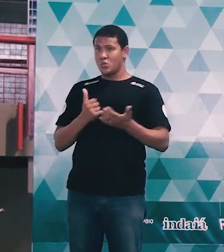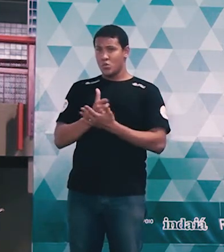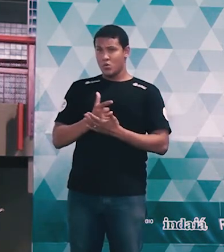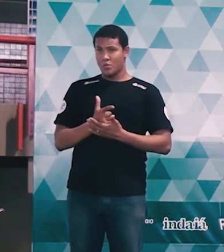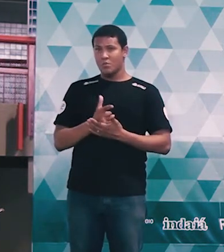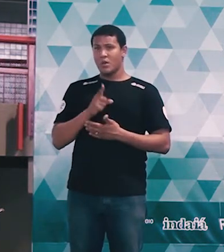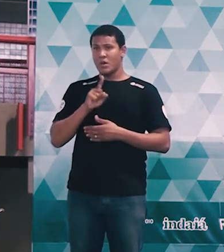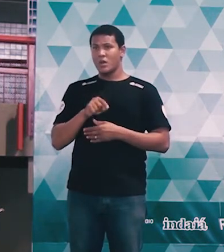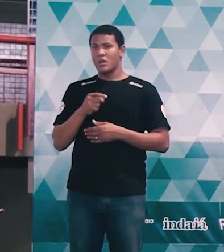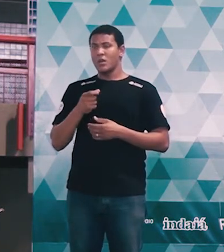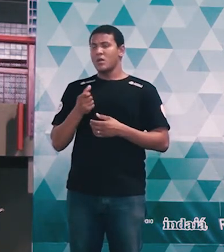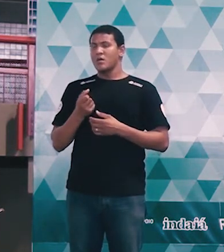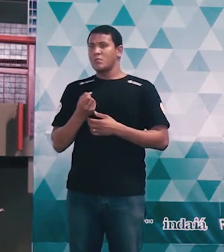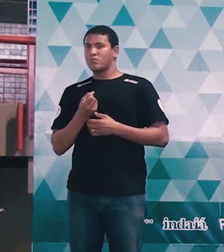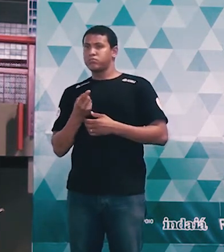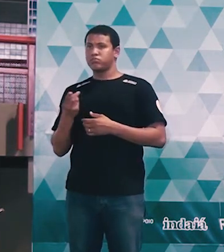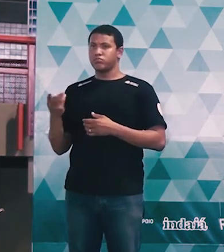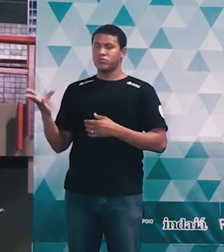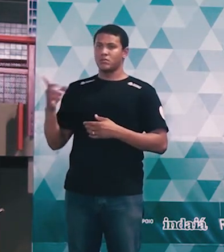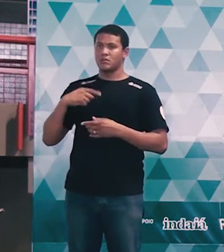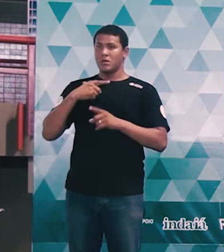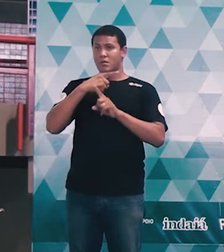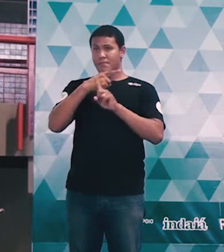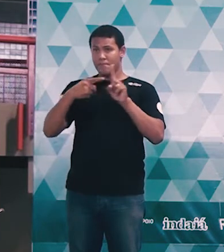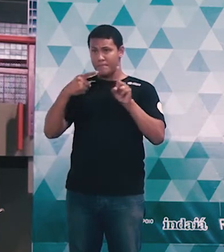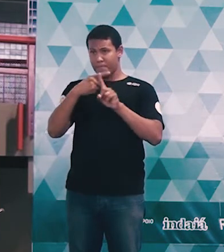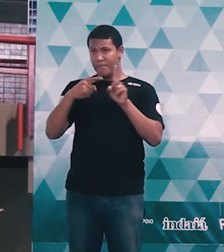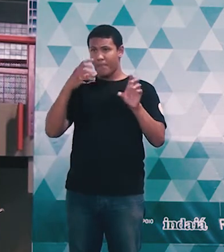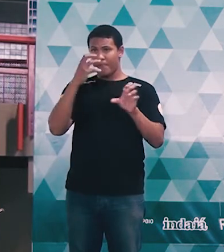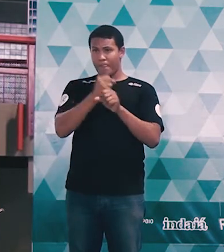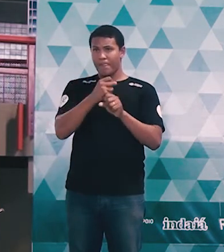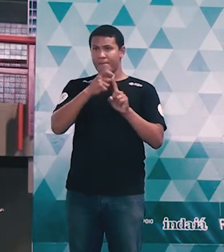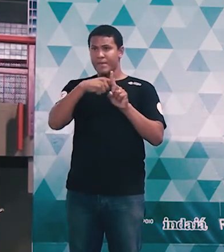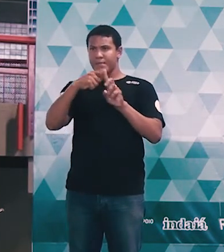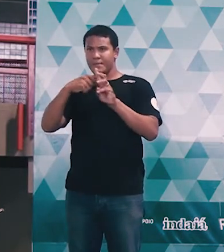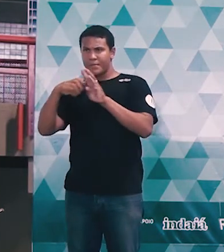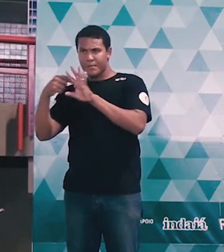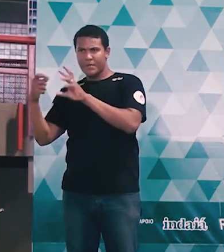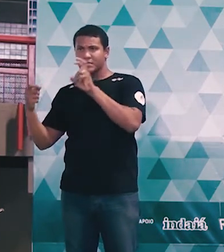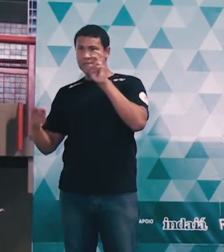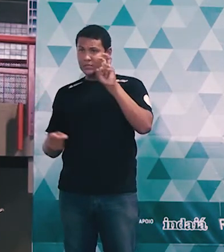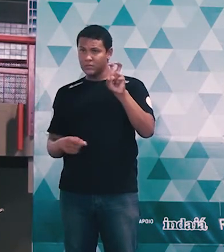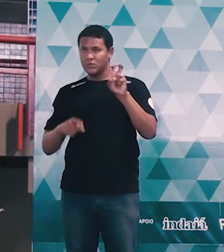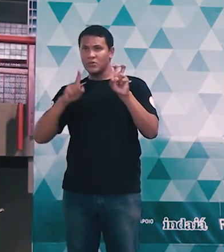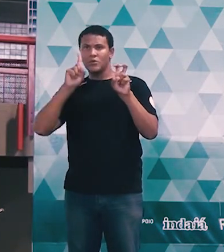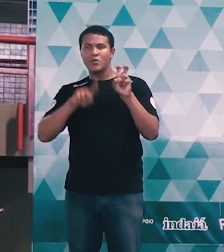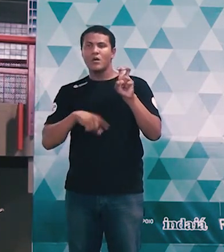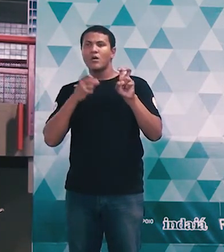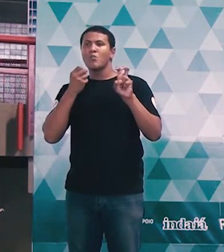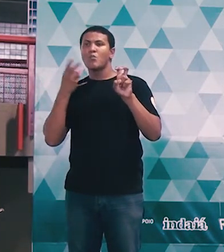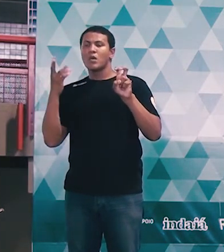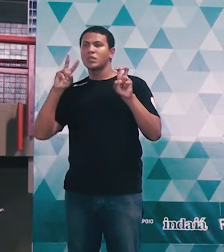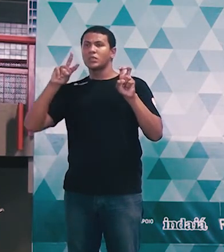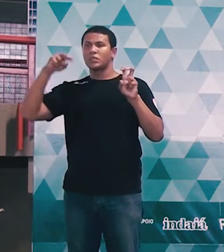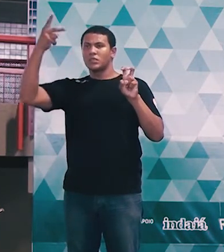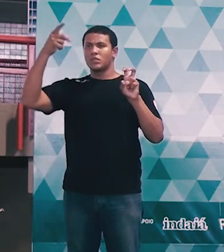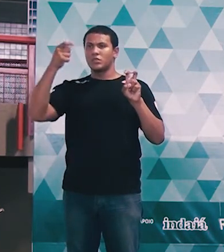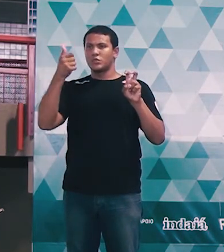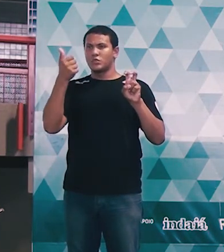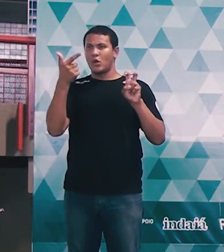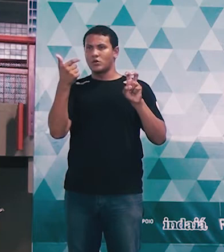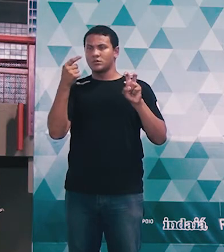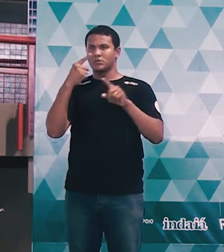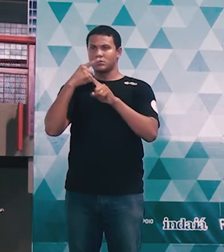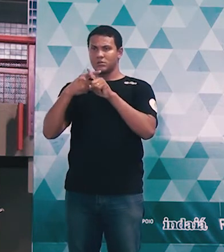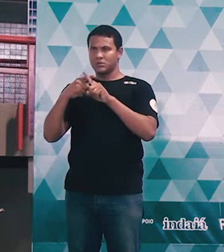média das quantidades mensais vacinadas aplicadas nos últimos 5 meses. Aí a pergunta da questão é a seguinte, para